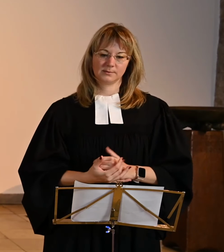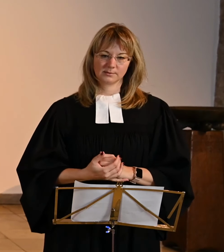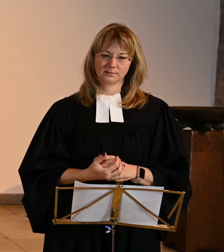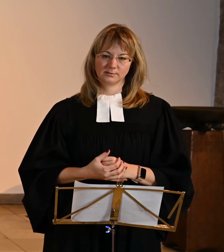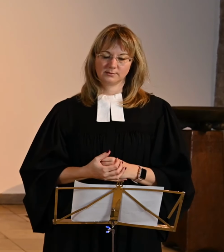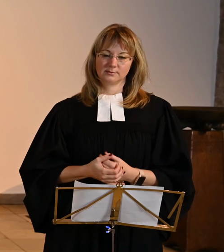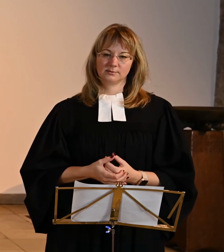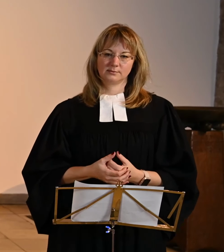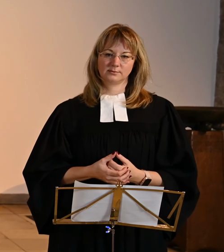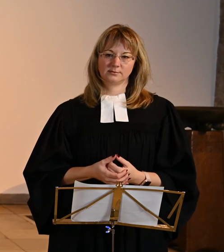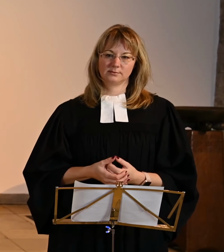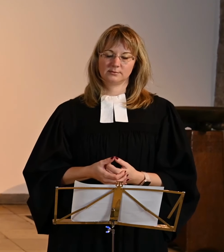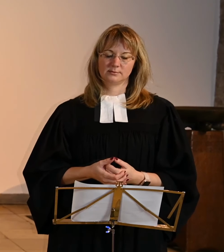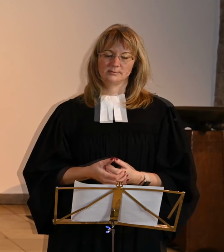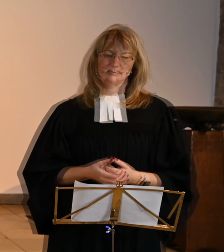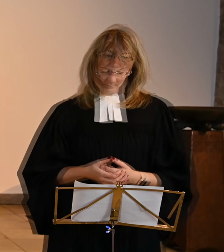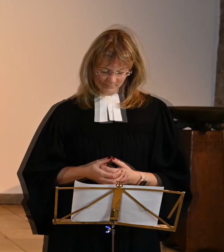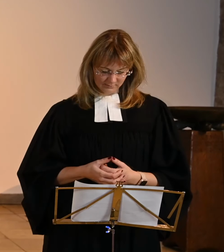allen seinen Sünden.